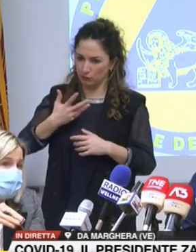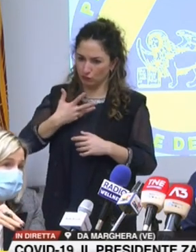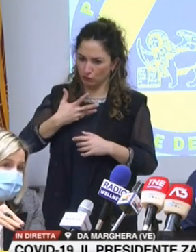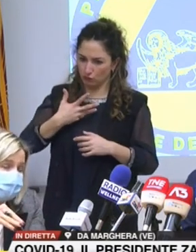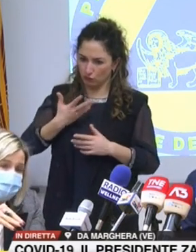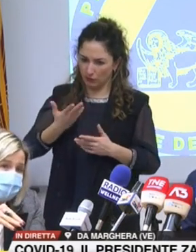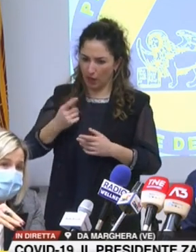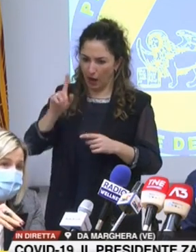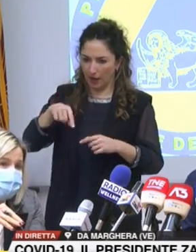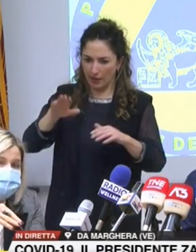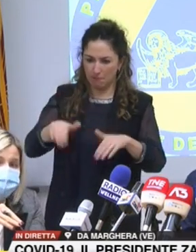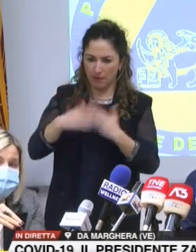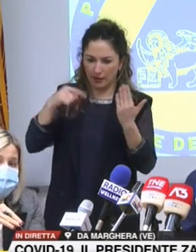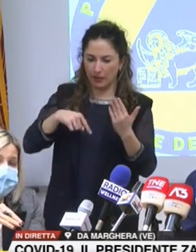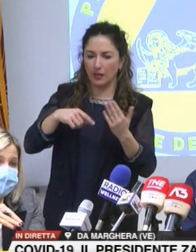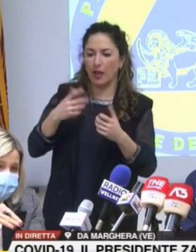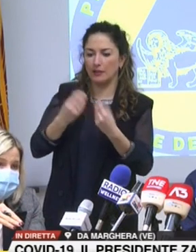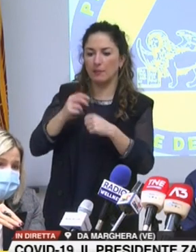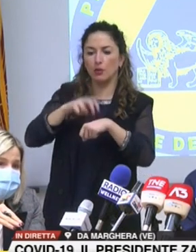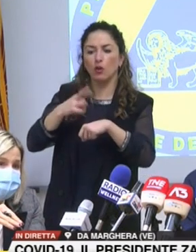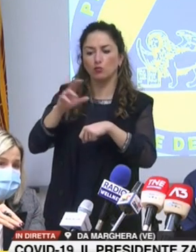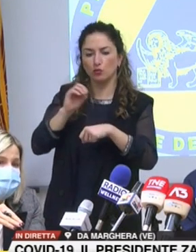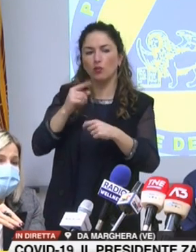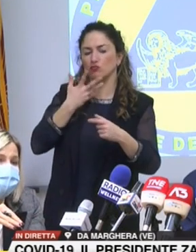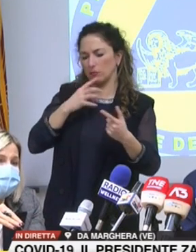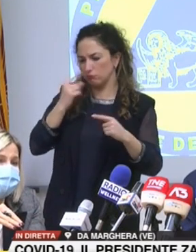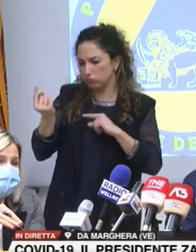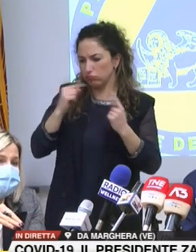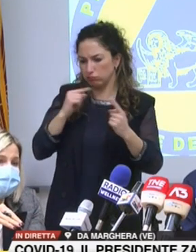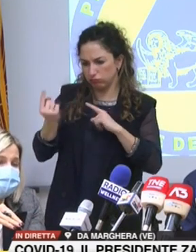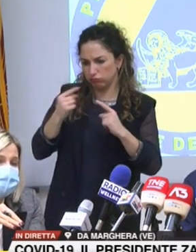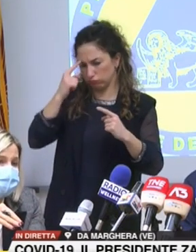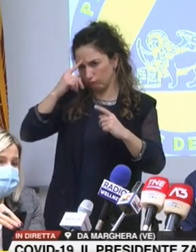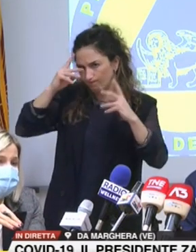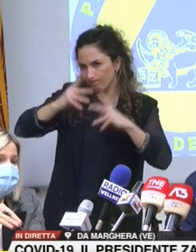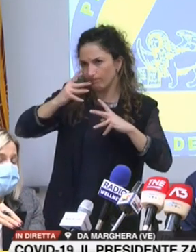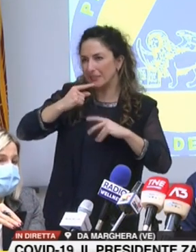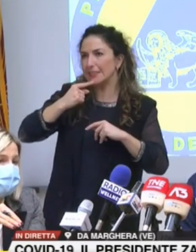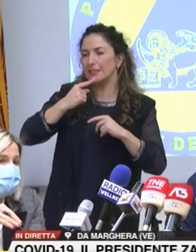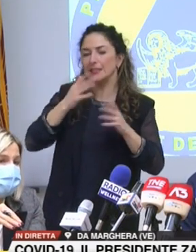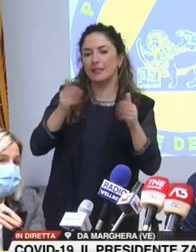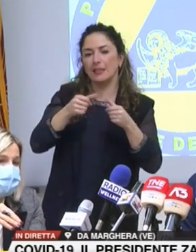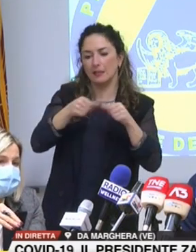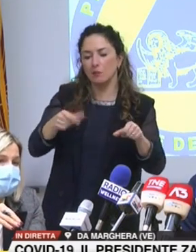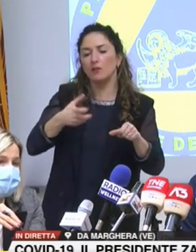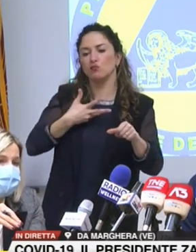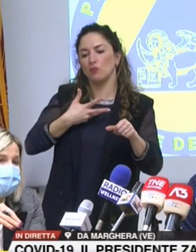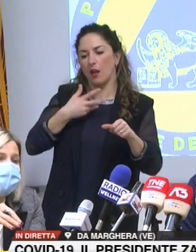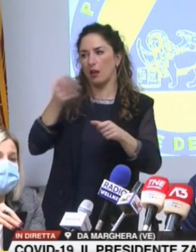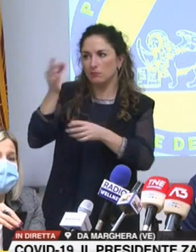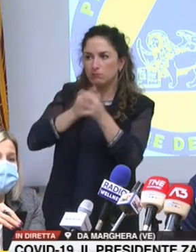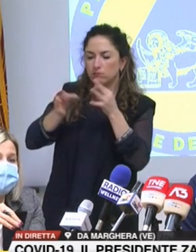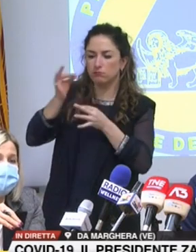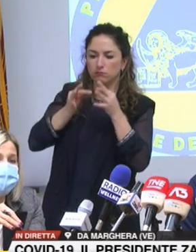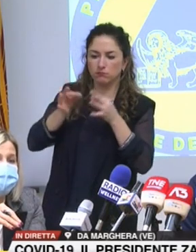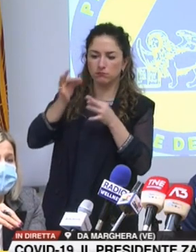abbiamo parlato anche stamattina, c'era anche la dottoressa Russo, c'è una discussione proprio per cercare di capire, perché ci sono delle indicazioni che arrivano